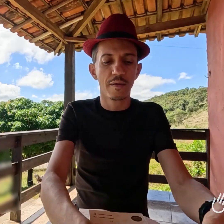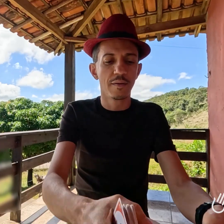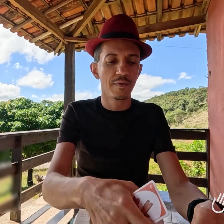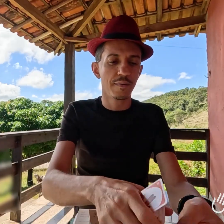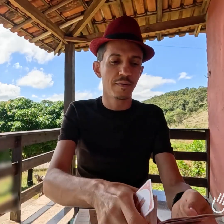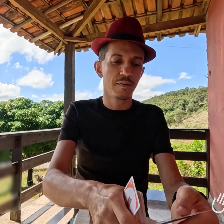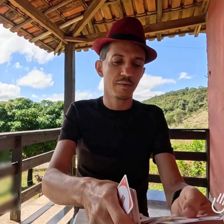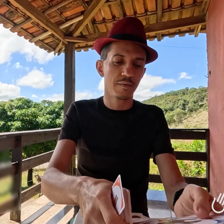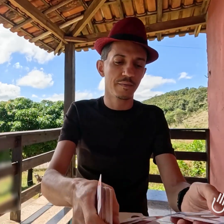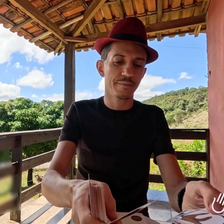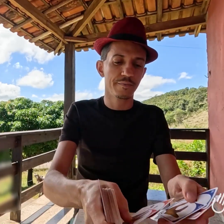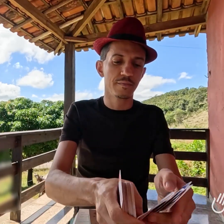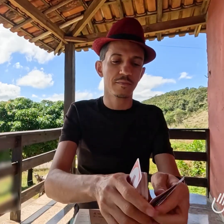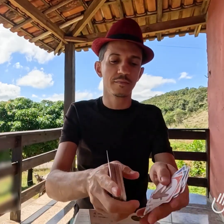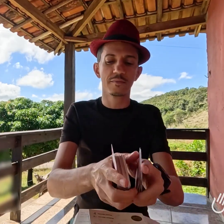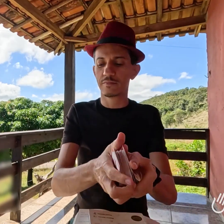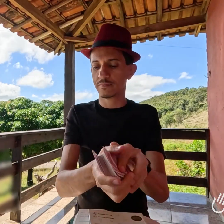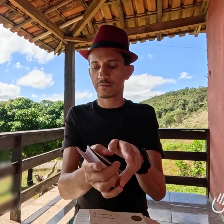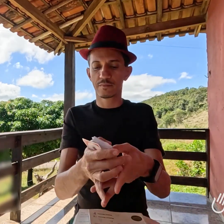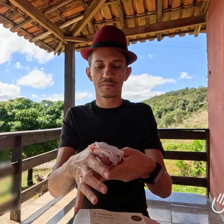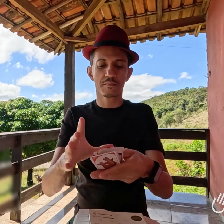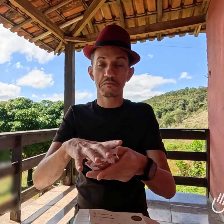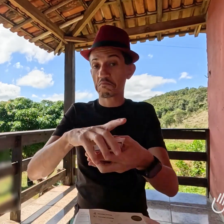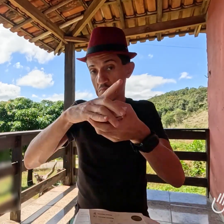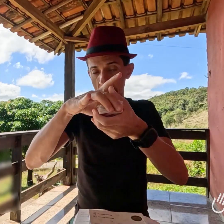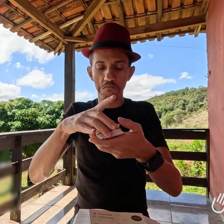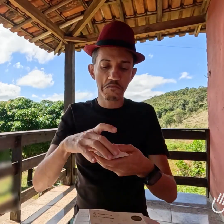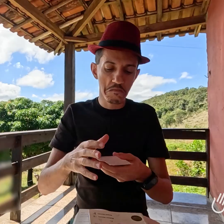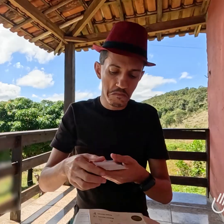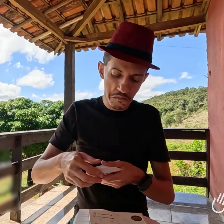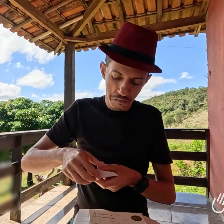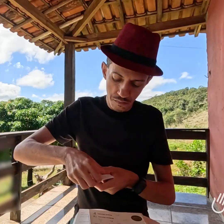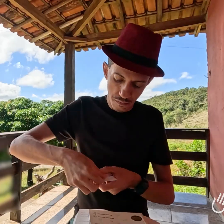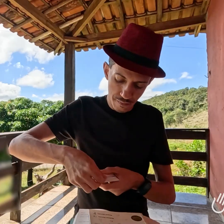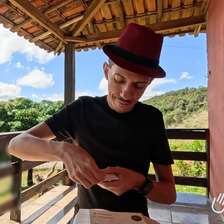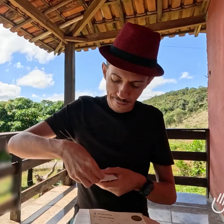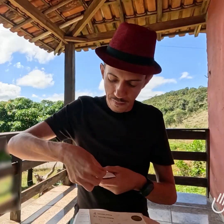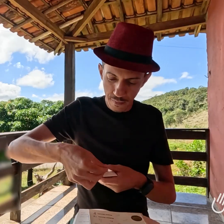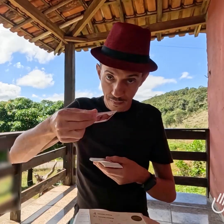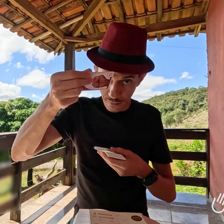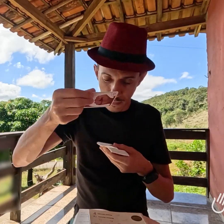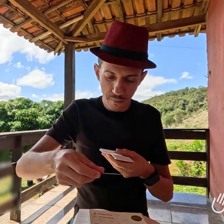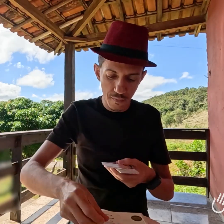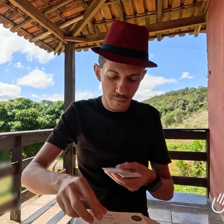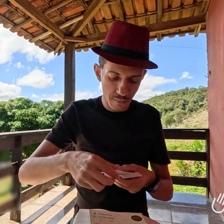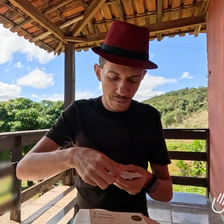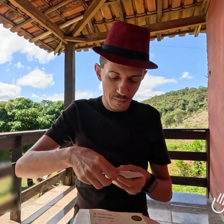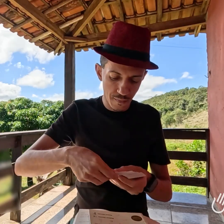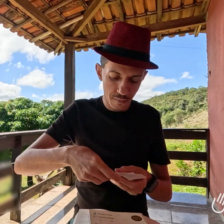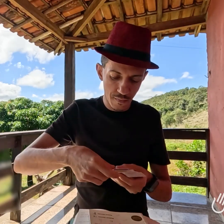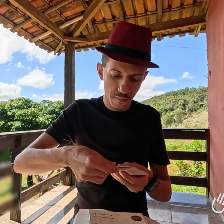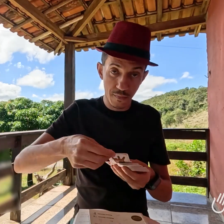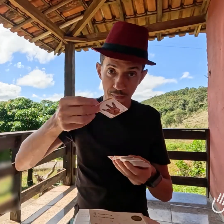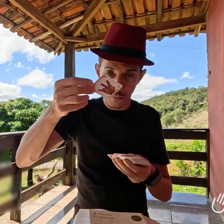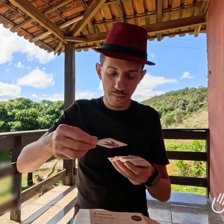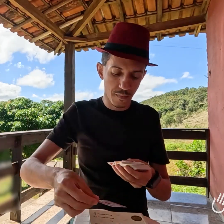estudos, para praticar sinais, frases e exemplos. Por exemplo, eu vou pegar aqui, pegar 3